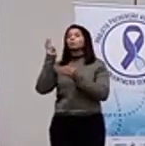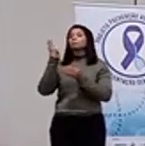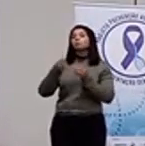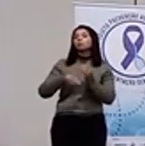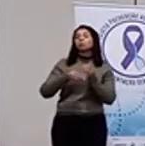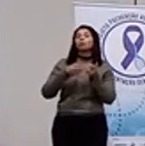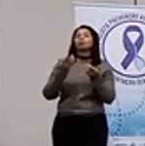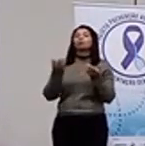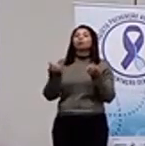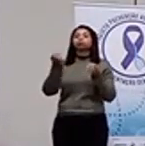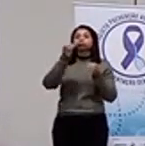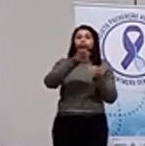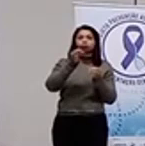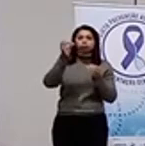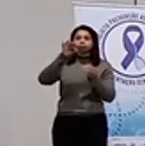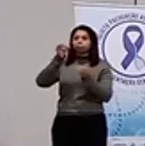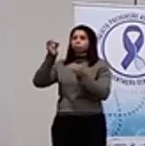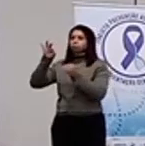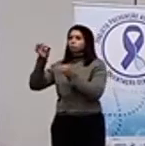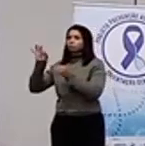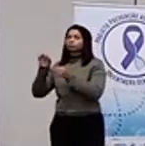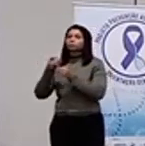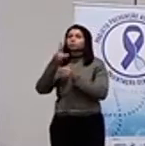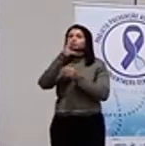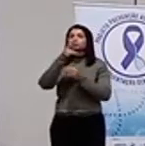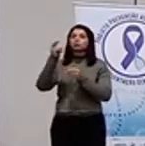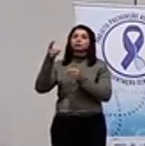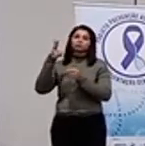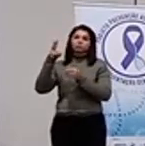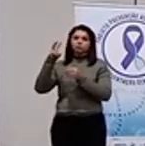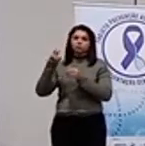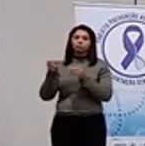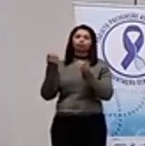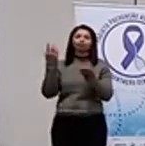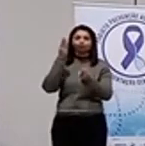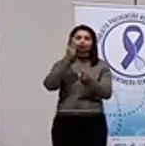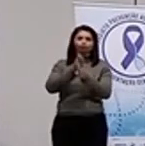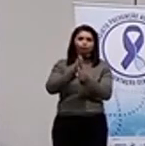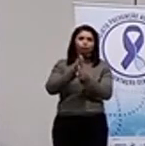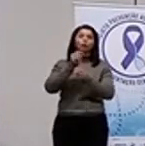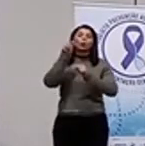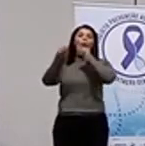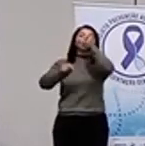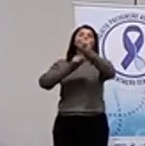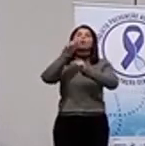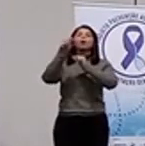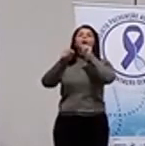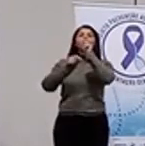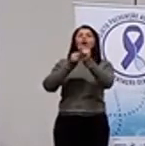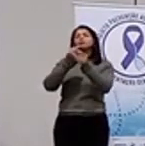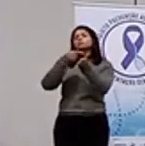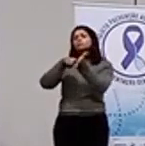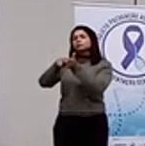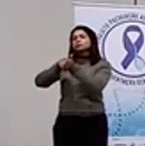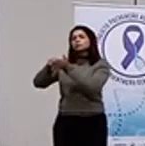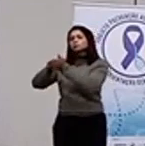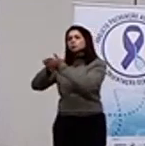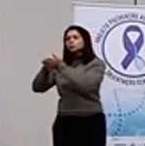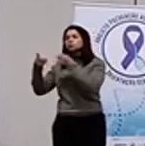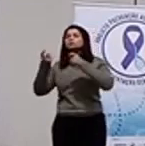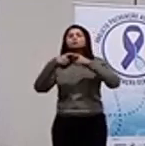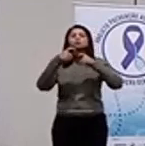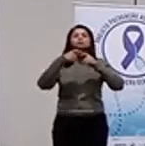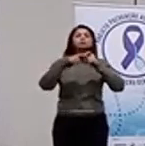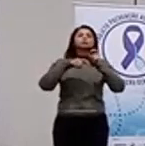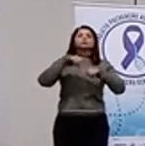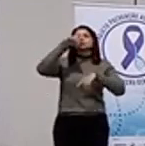mil, 250 vão chegar a ser viáveis em uso de pesquisa clínica. Por quê? Porque às vezes o